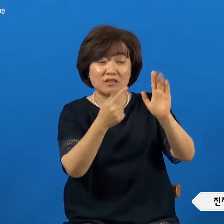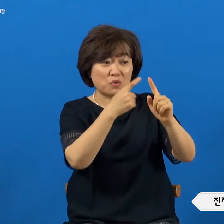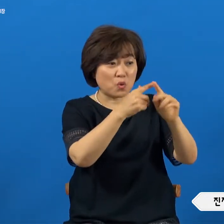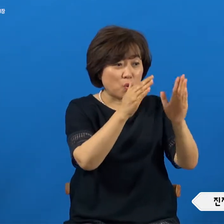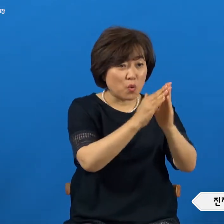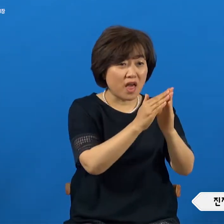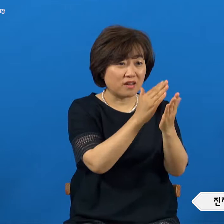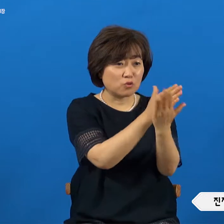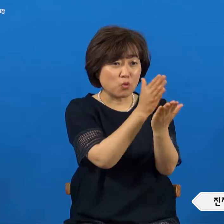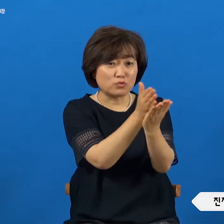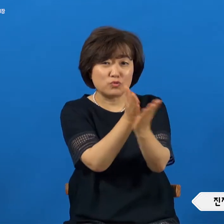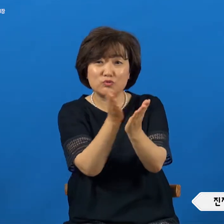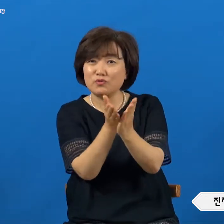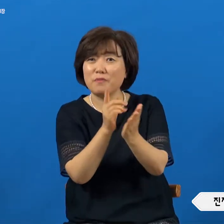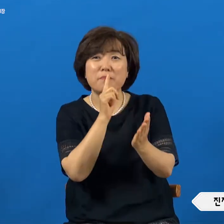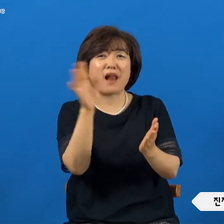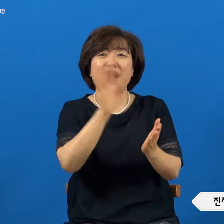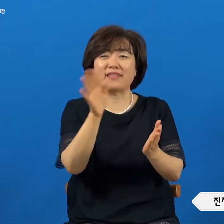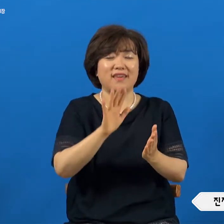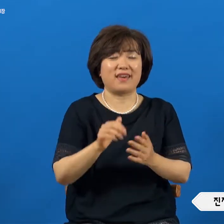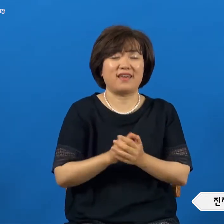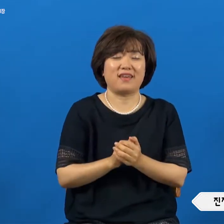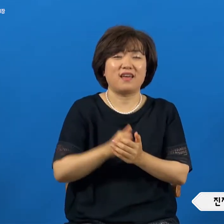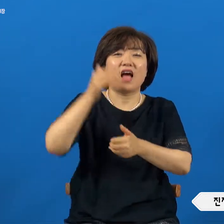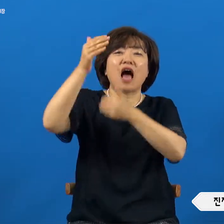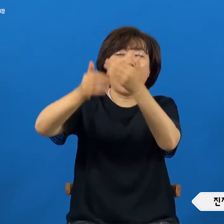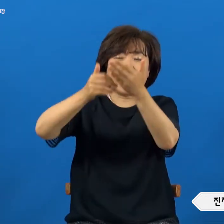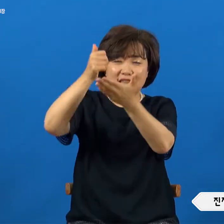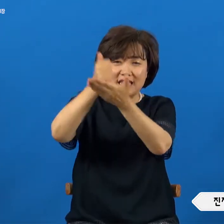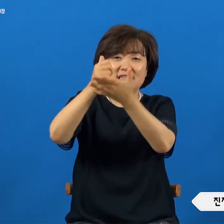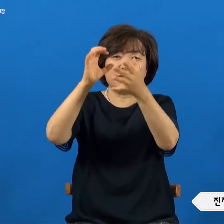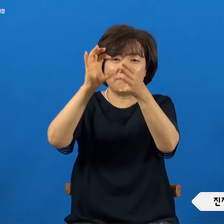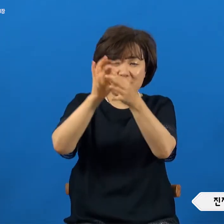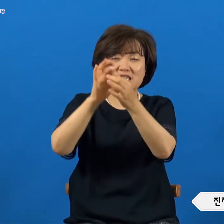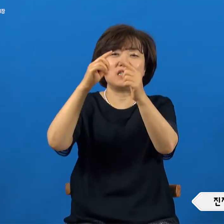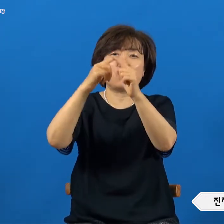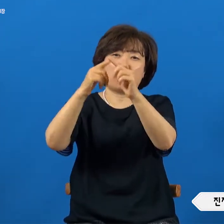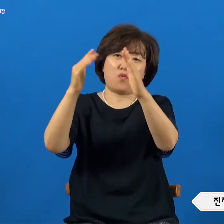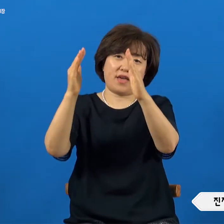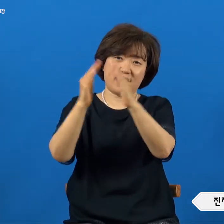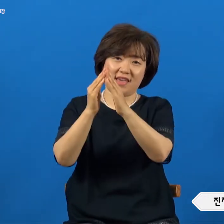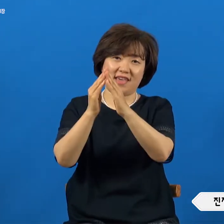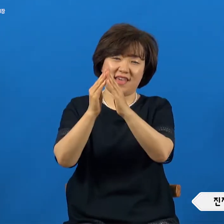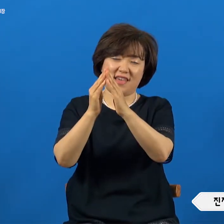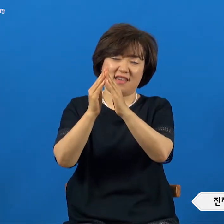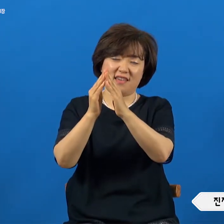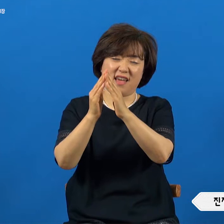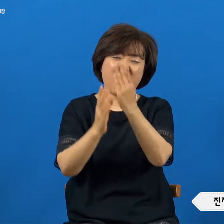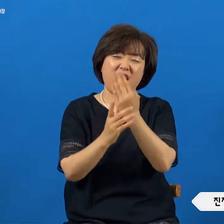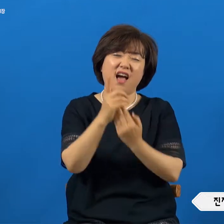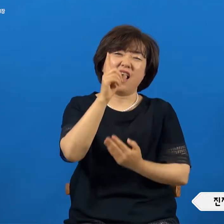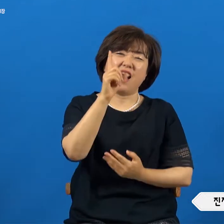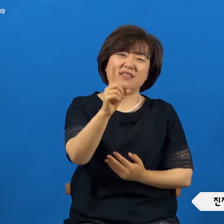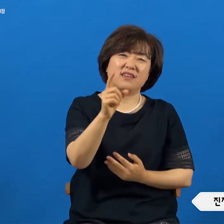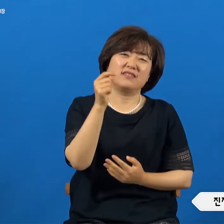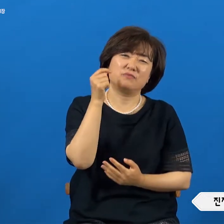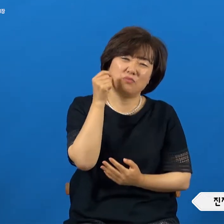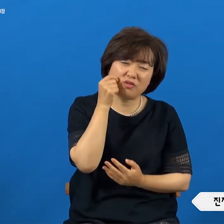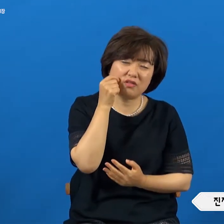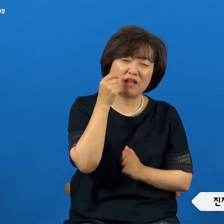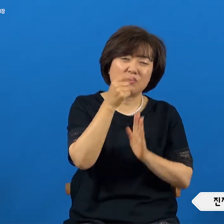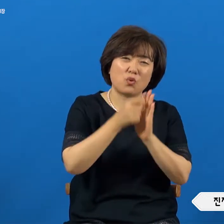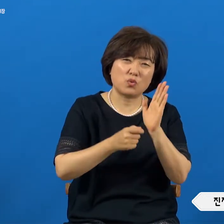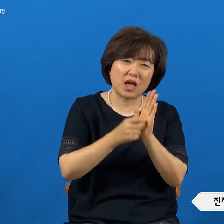않습니다. 하나님의 교회를 말씀합니다. 그런데 하나 되지 못하는 우리의 교단들이 얼마나